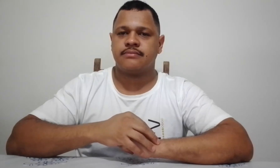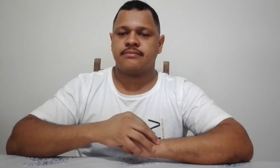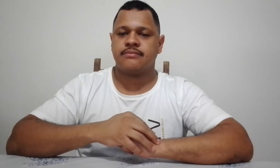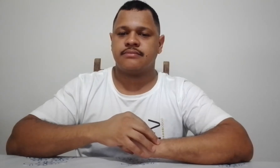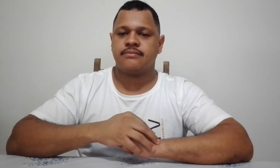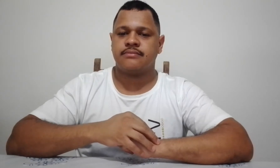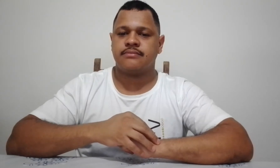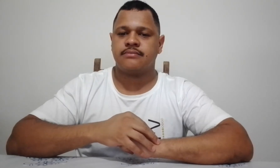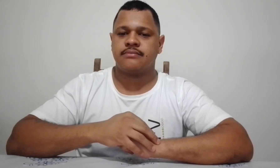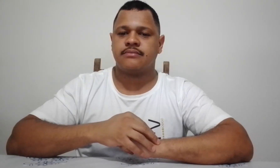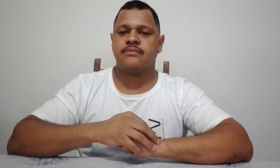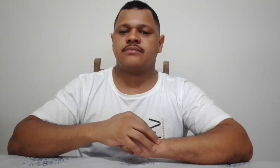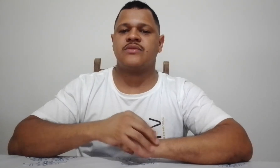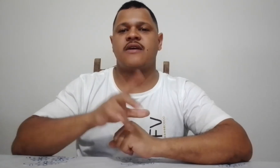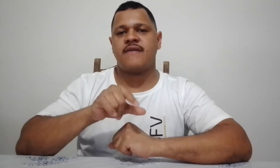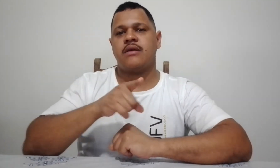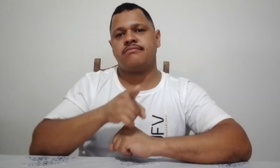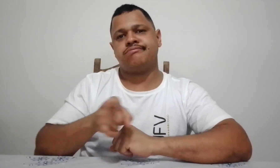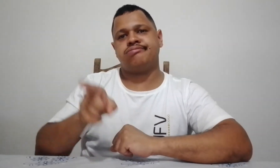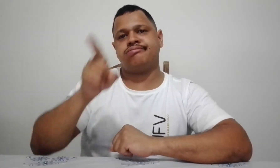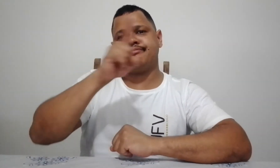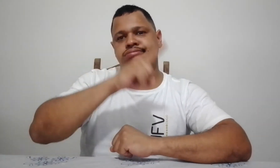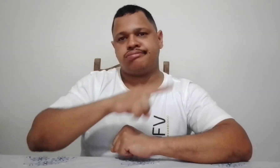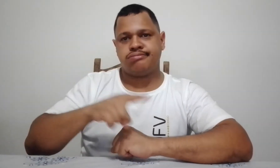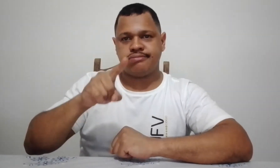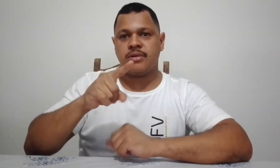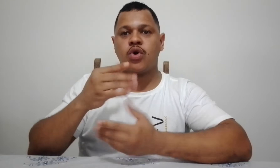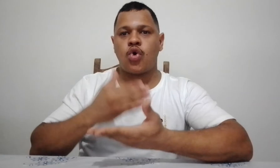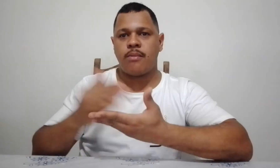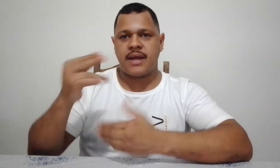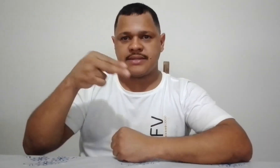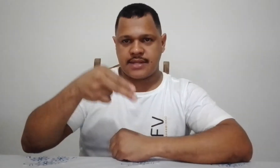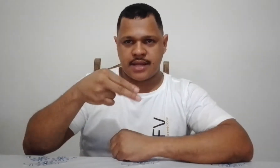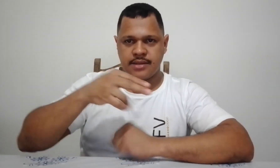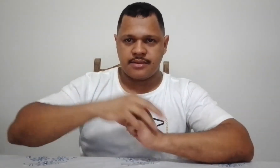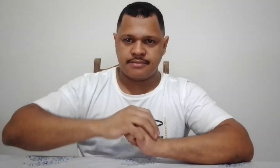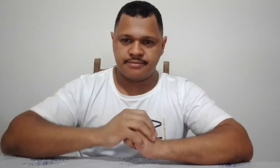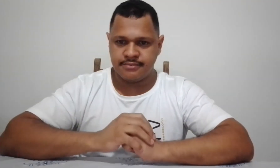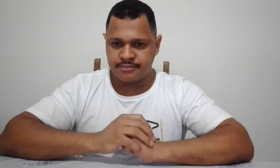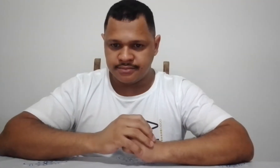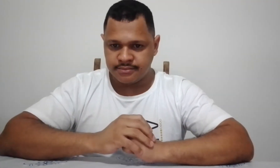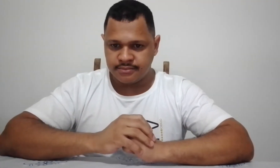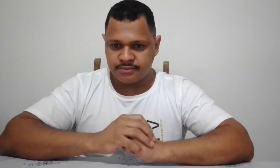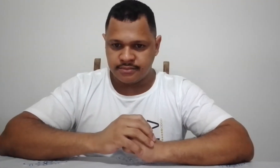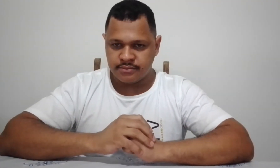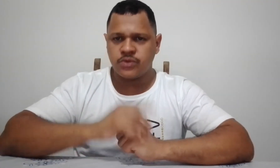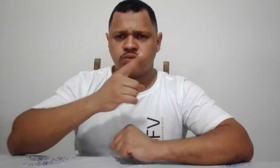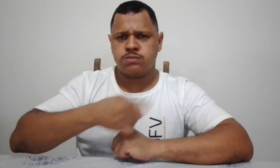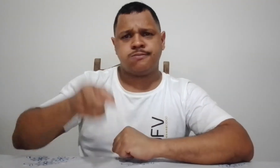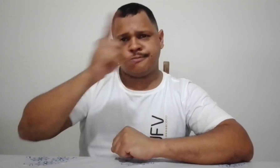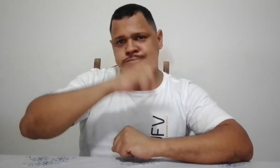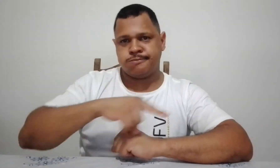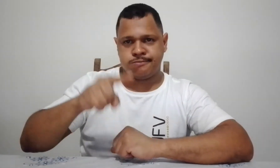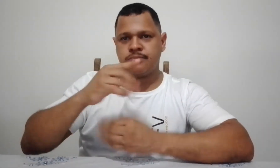uma volta a partir de θ. É assim que funciona. Aqui ela completa uma volta a partir de